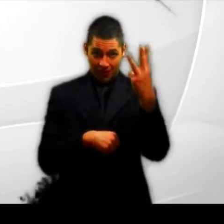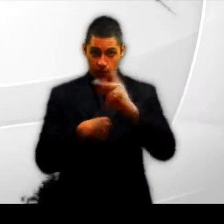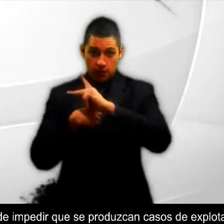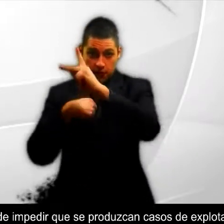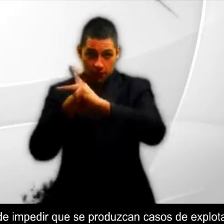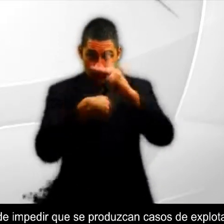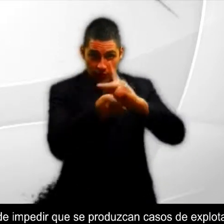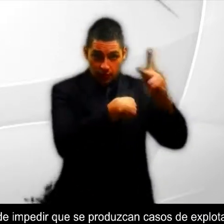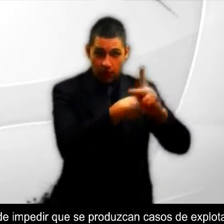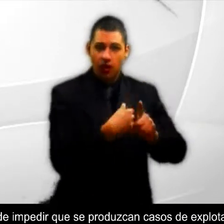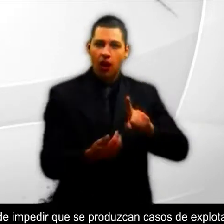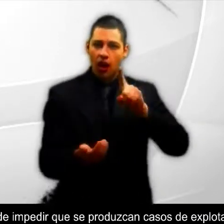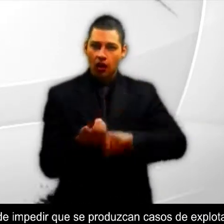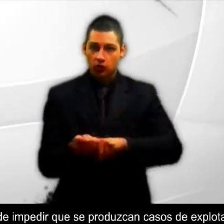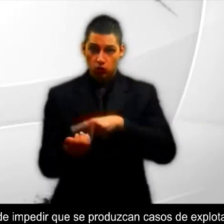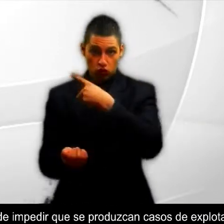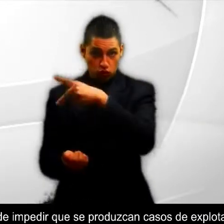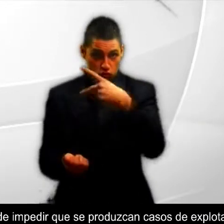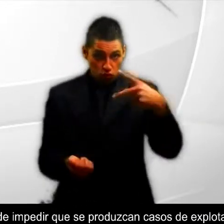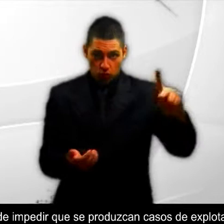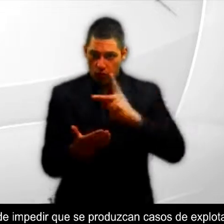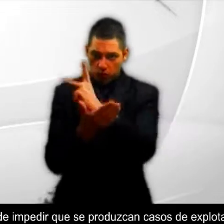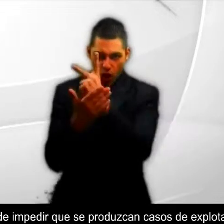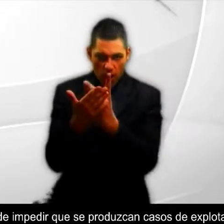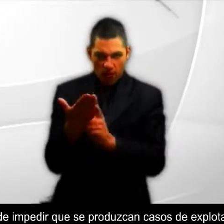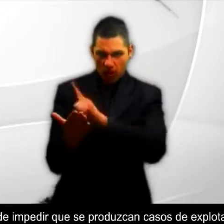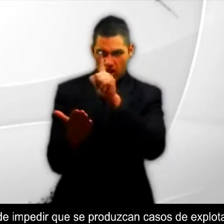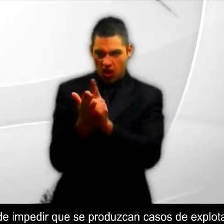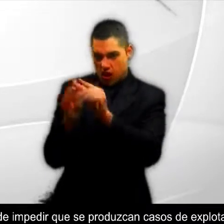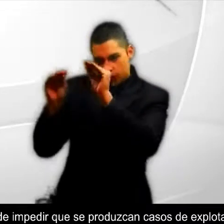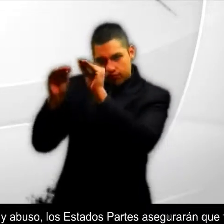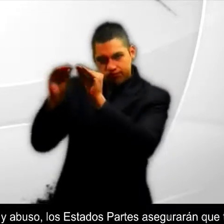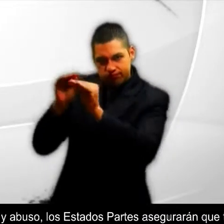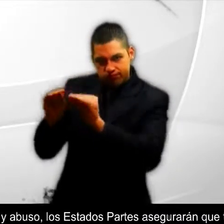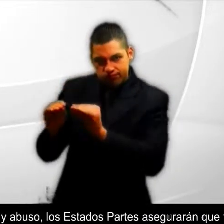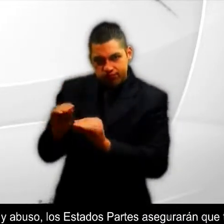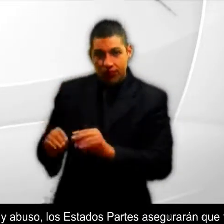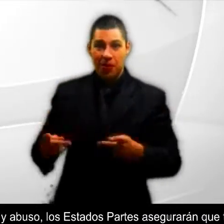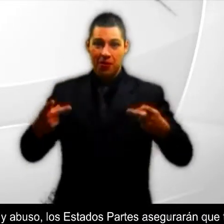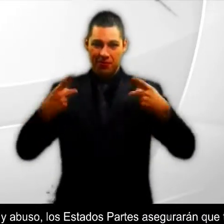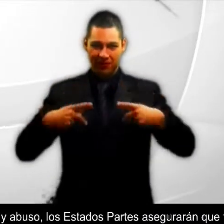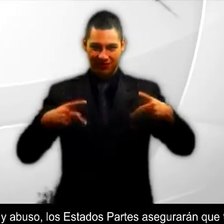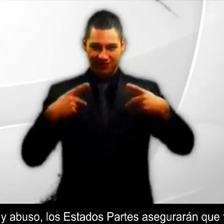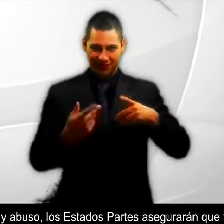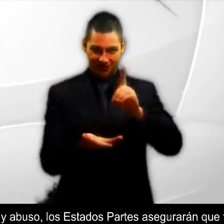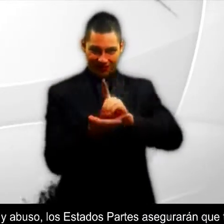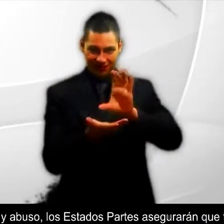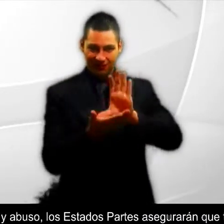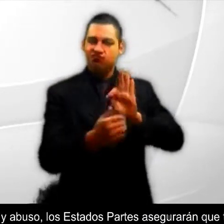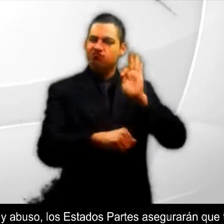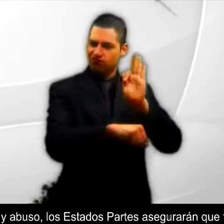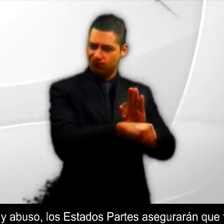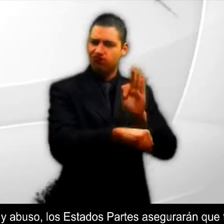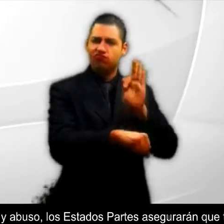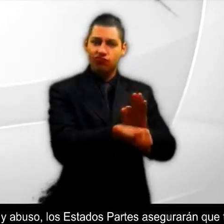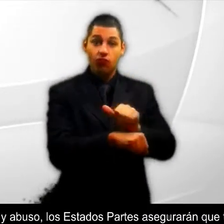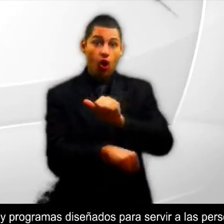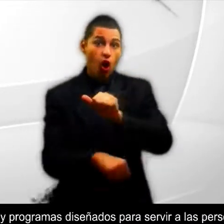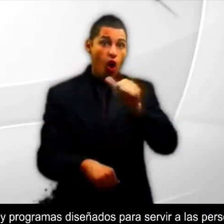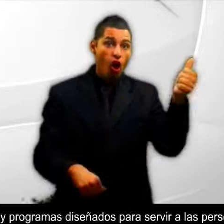3. A fin de impedir que se produzcan casos de explotación, violencia y abuso, 4. Estados Partes asegurarán que todos los servicios